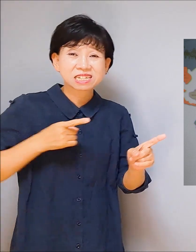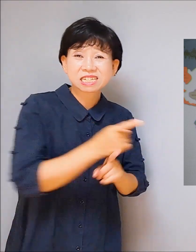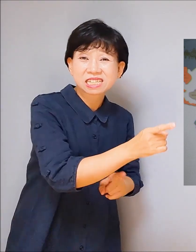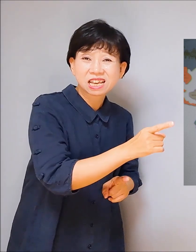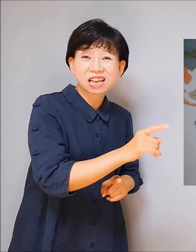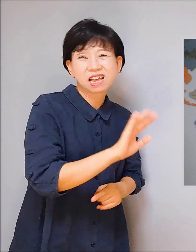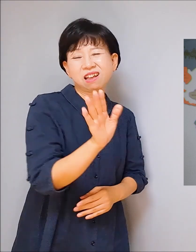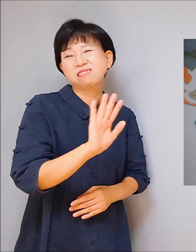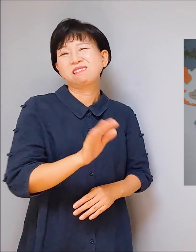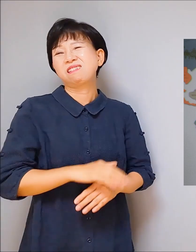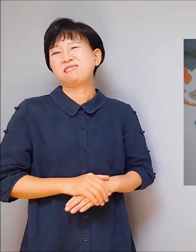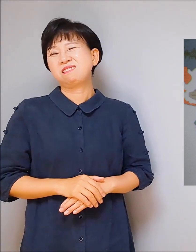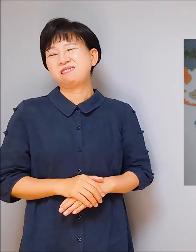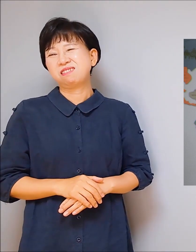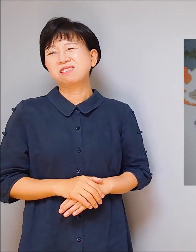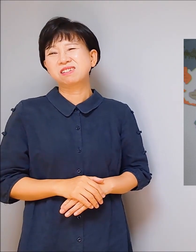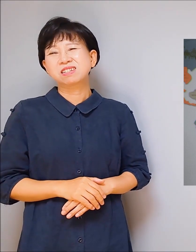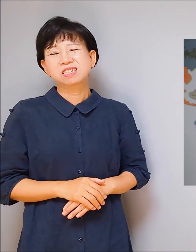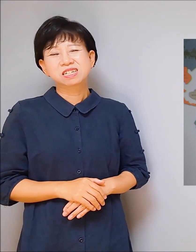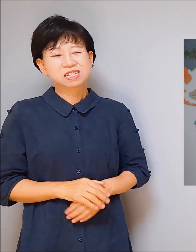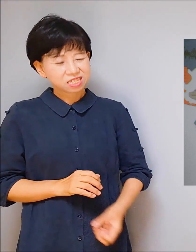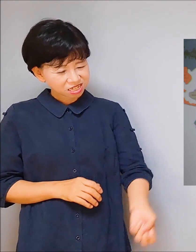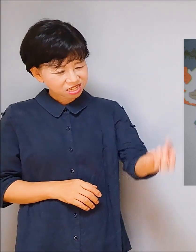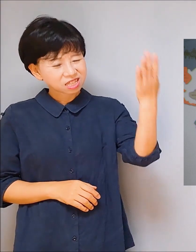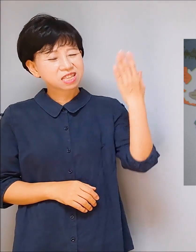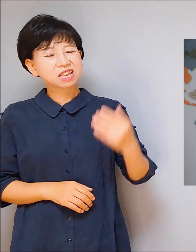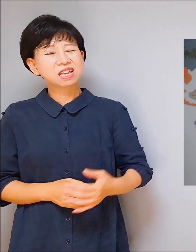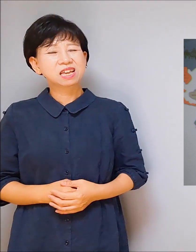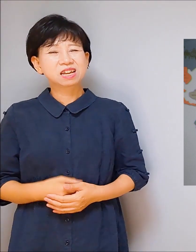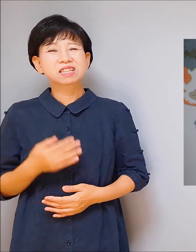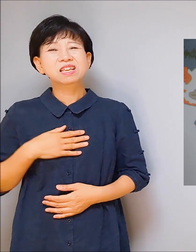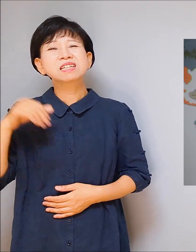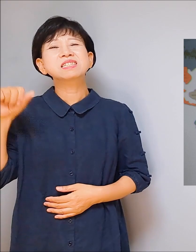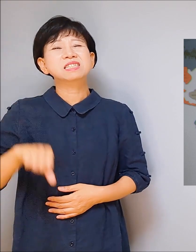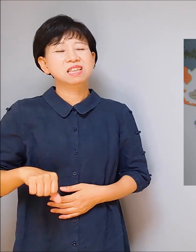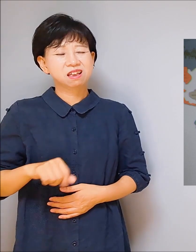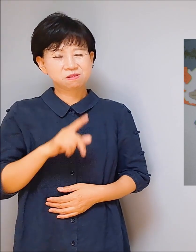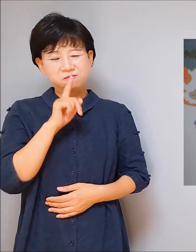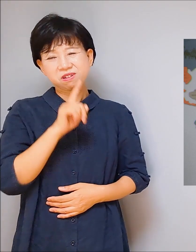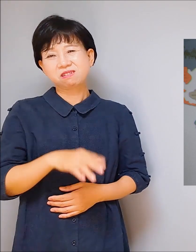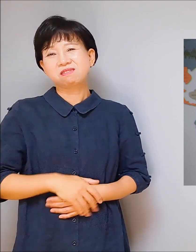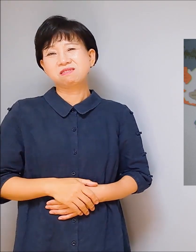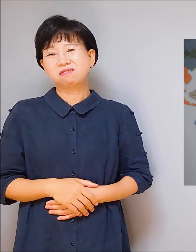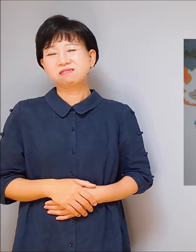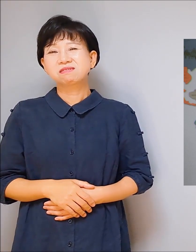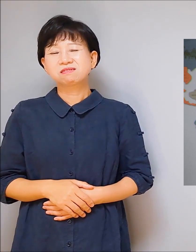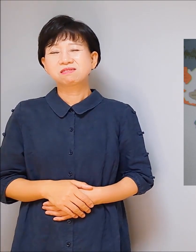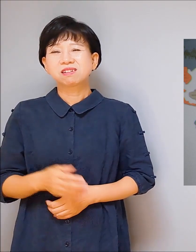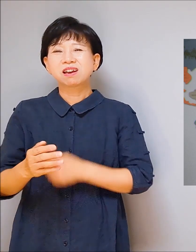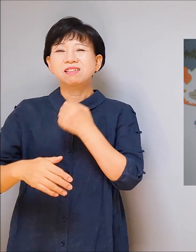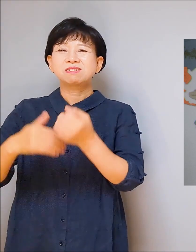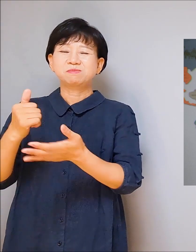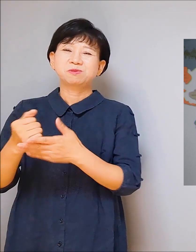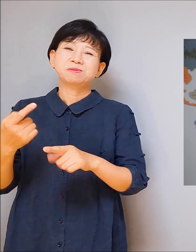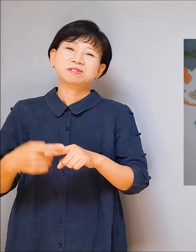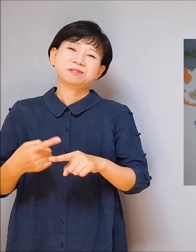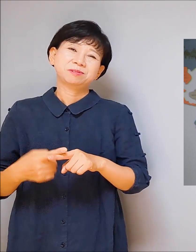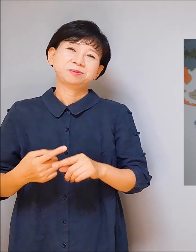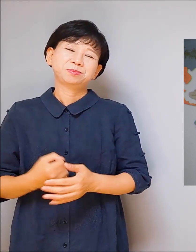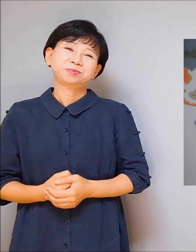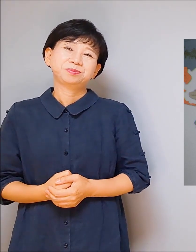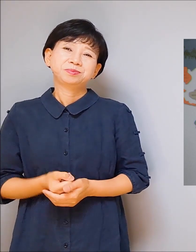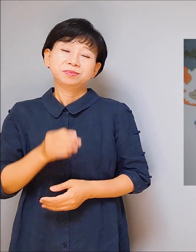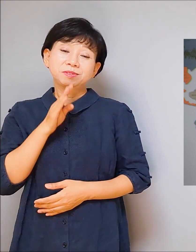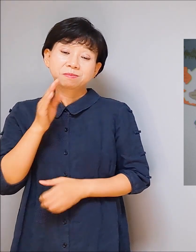저주잖아요. 그렇죠? 하나님도 마찬가지세요. 저주시는 하나님이십니다. 여러분,